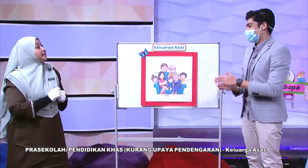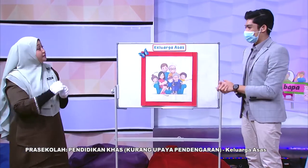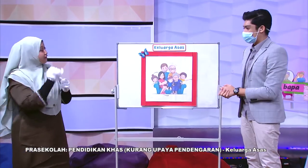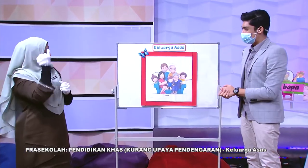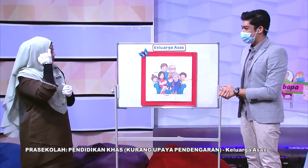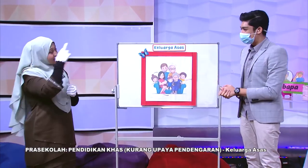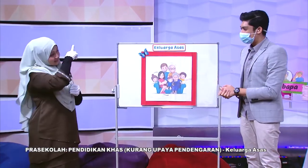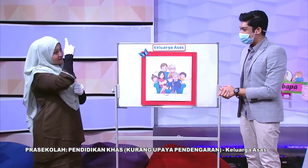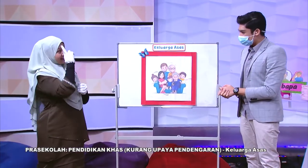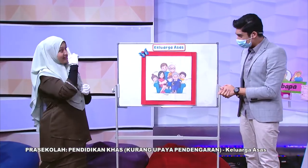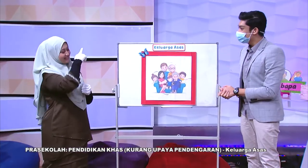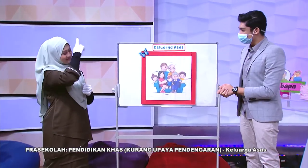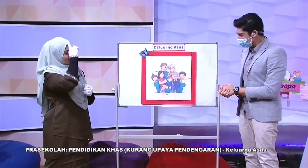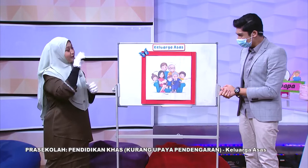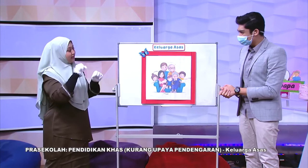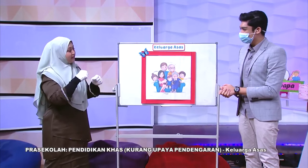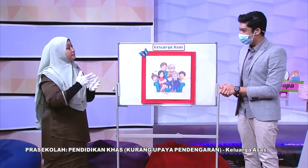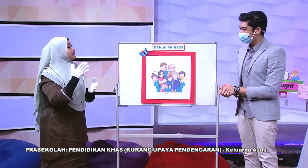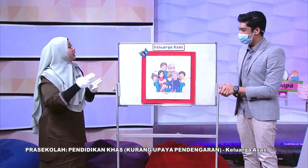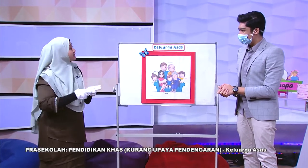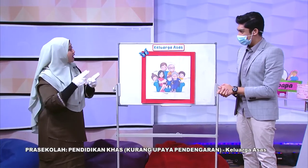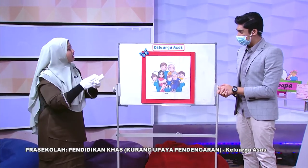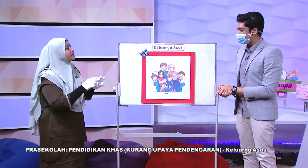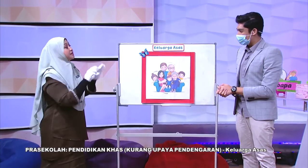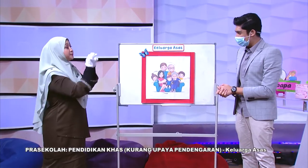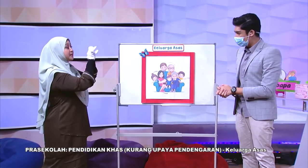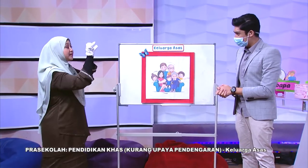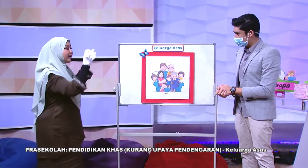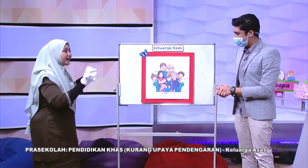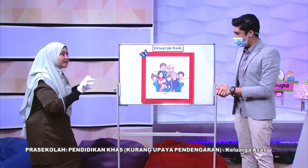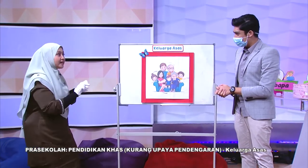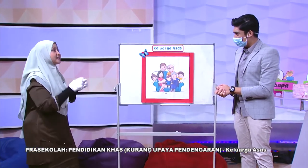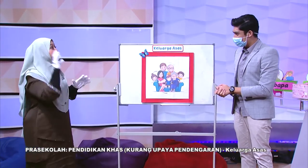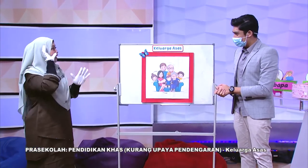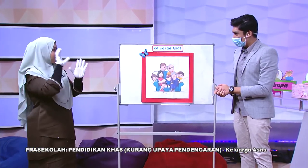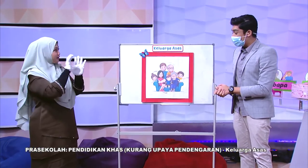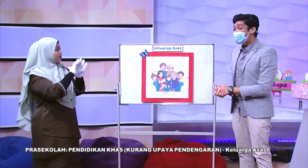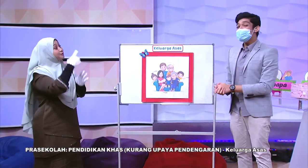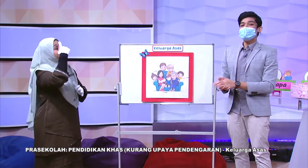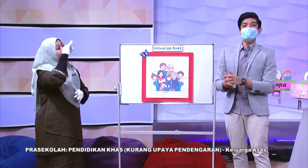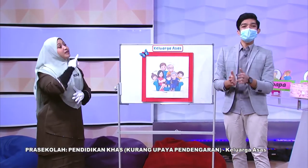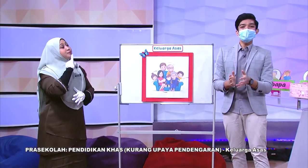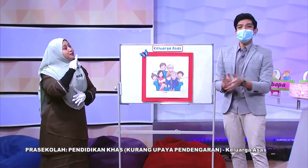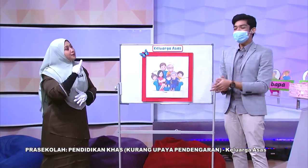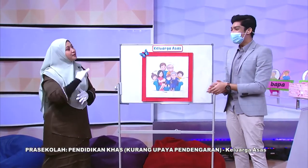Ivan istana Boleh bagi Hajah bingkai gambar Oh untuk ini